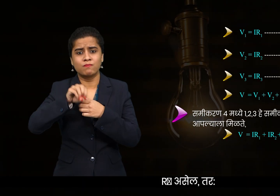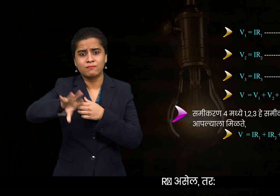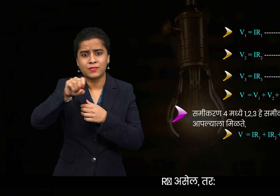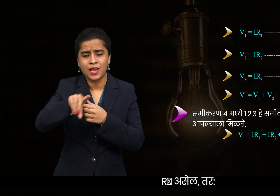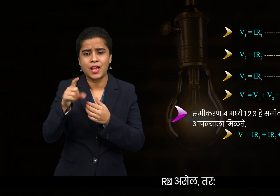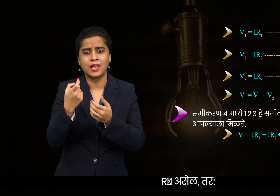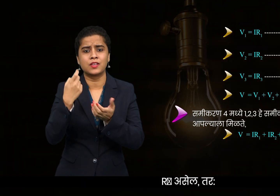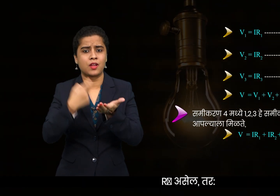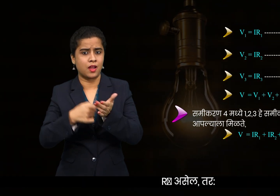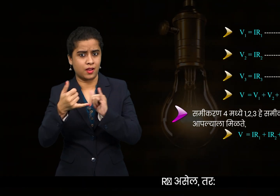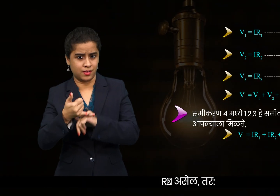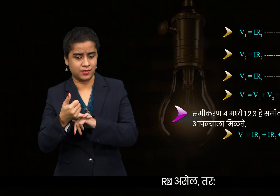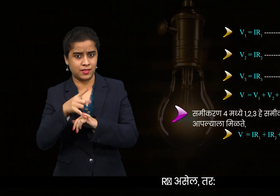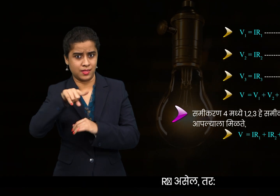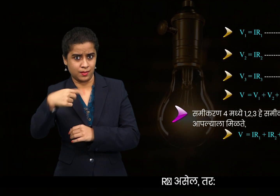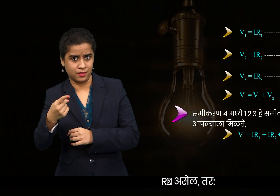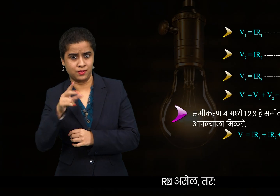RS असेल तर